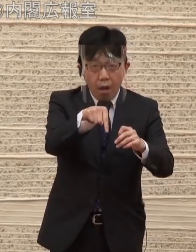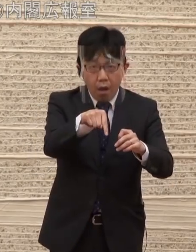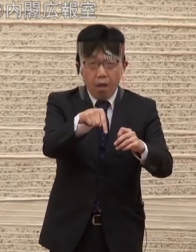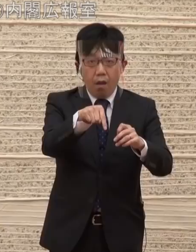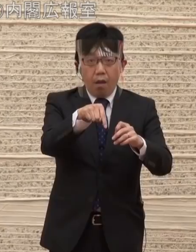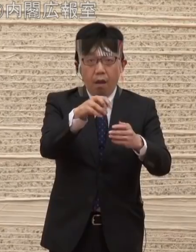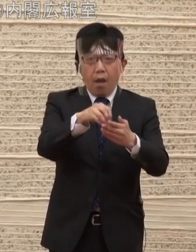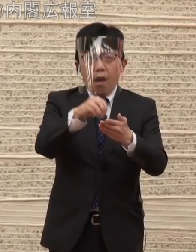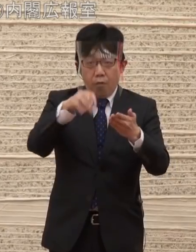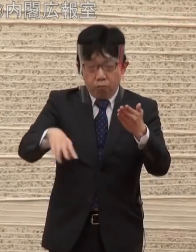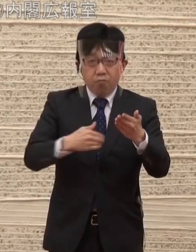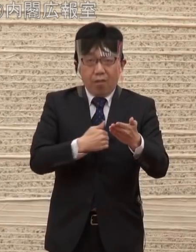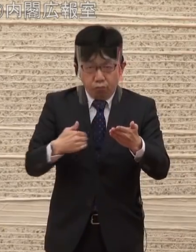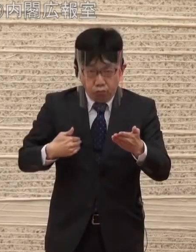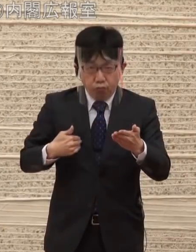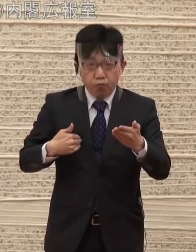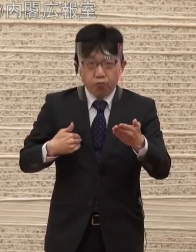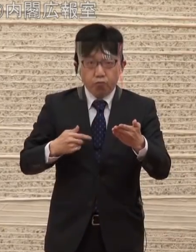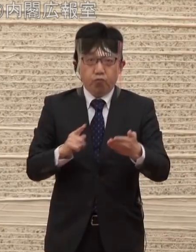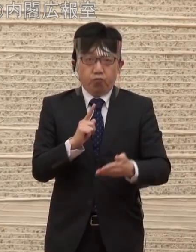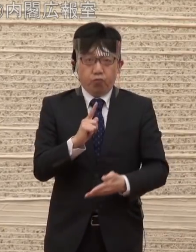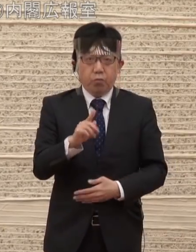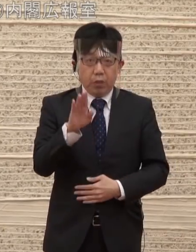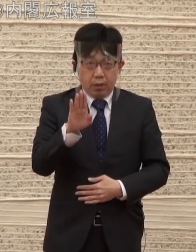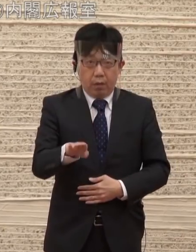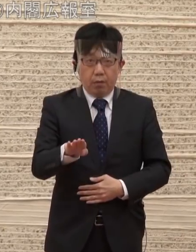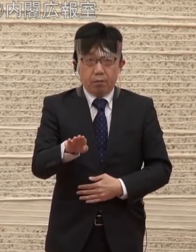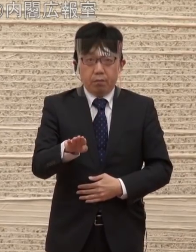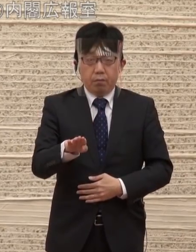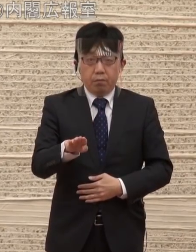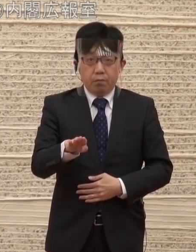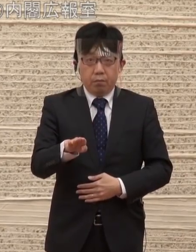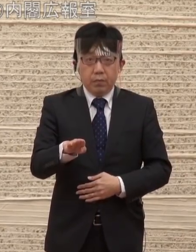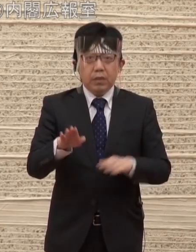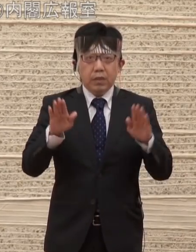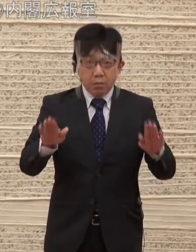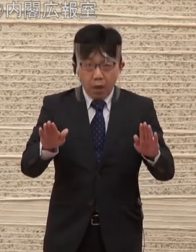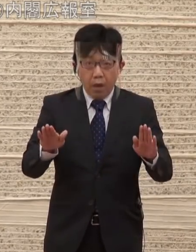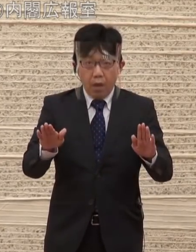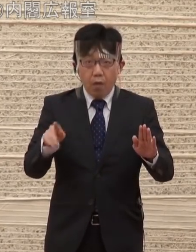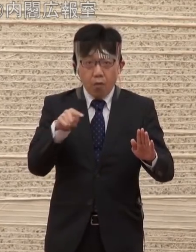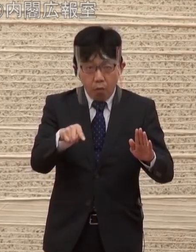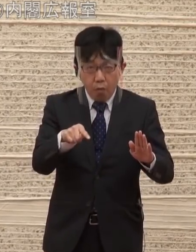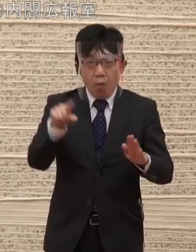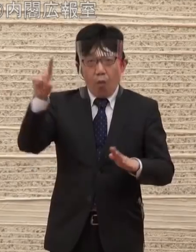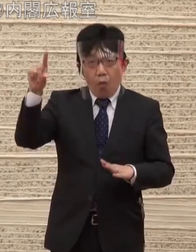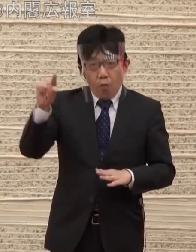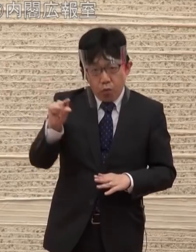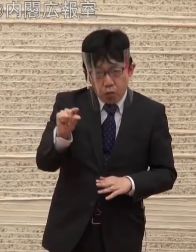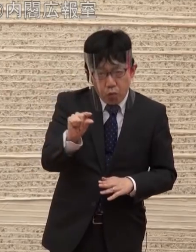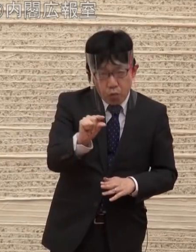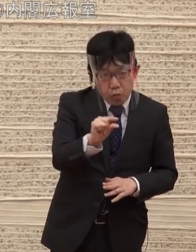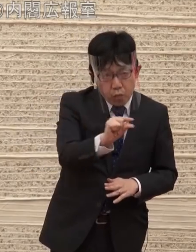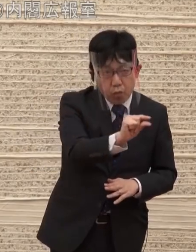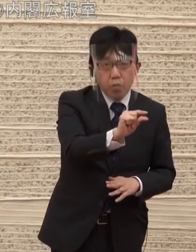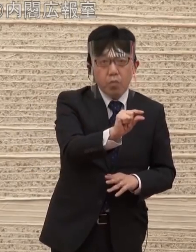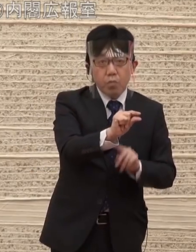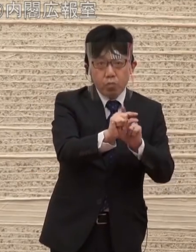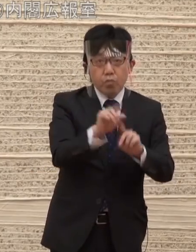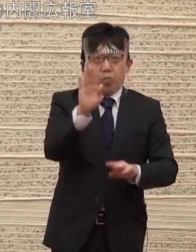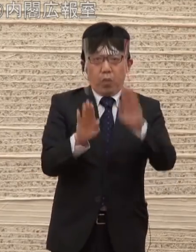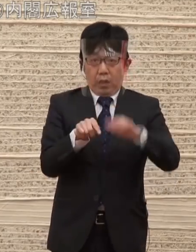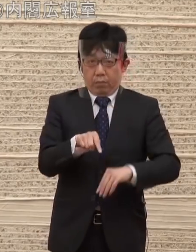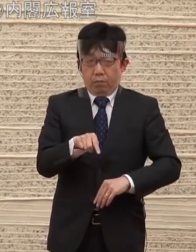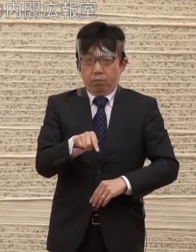ことを申し上げていたわけでございますからまさに今日まだその抵抗が通じてきたわけであります